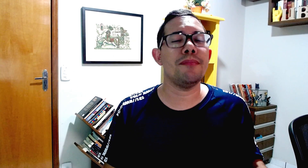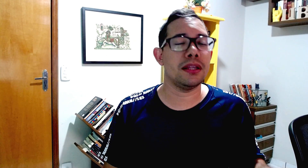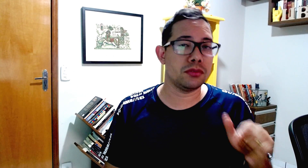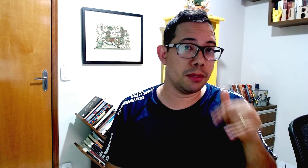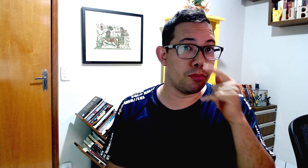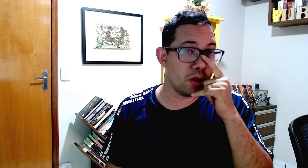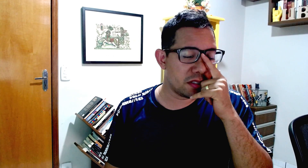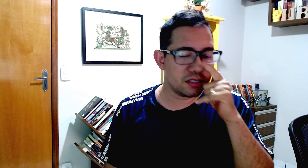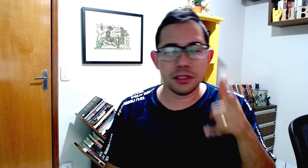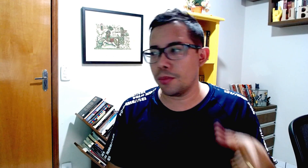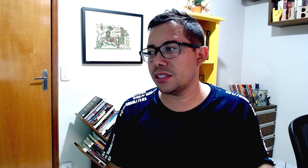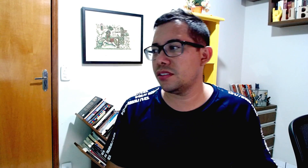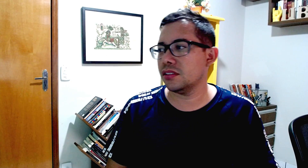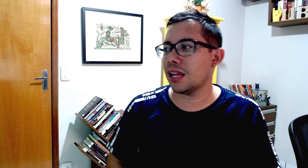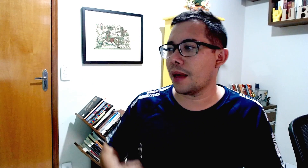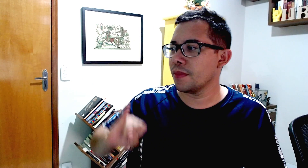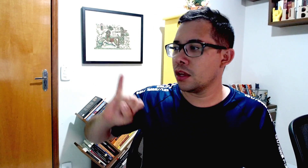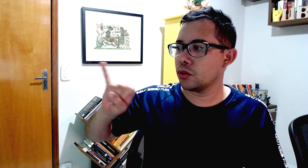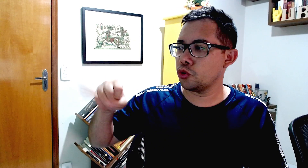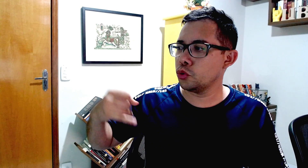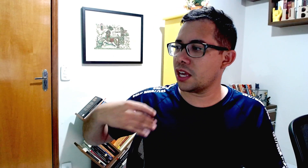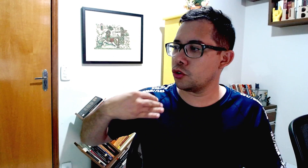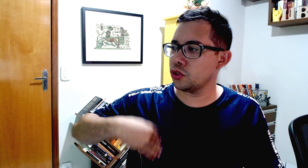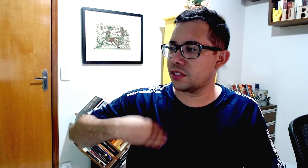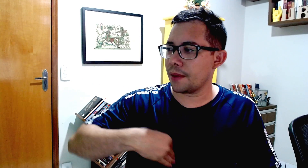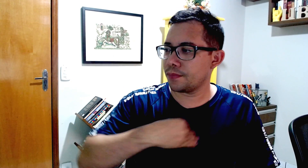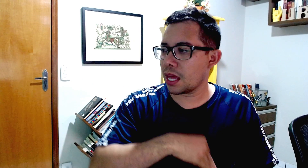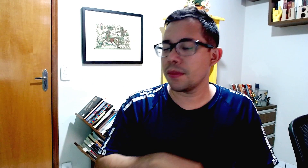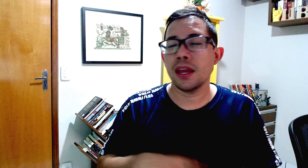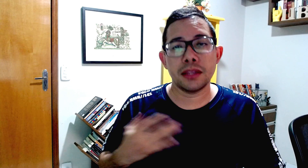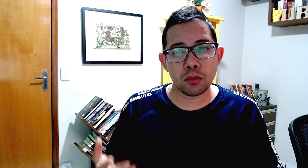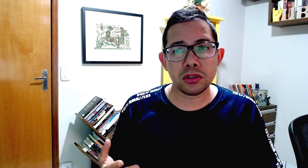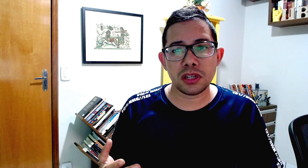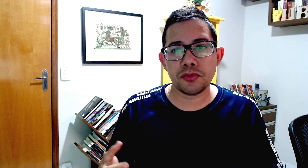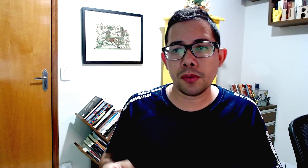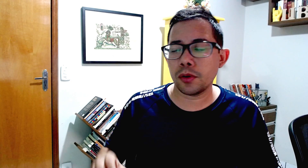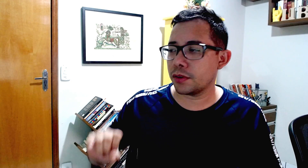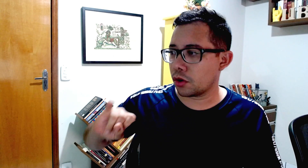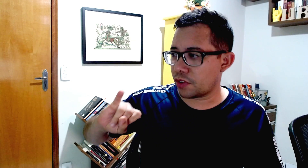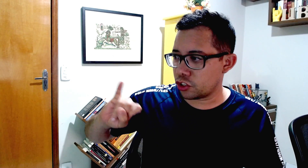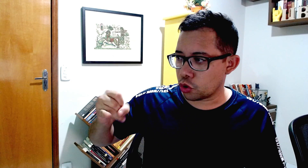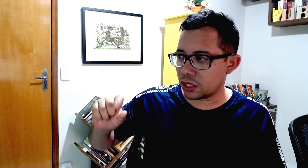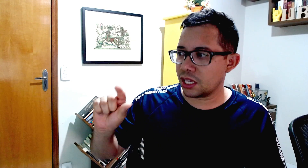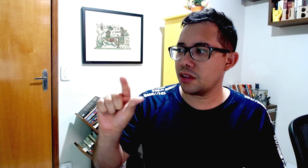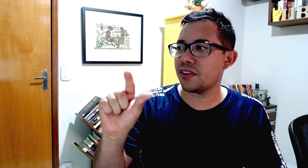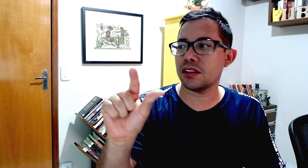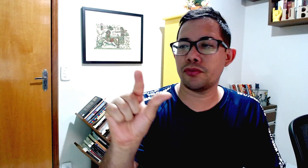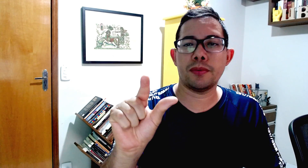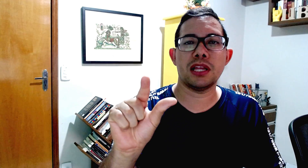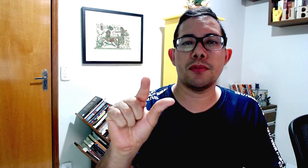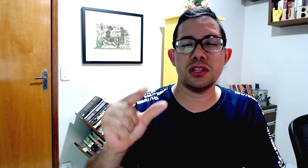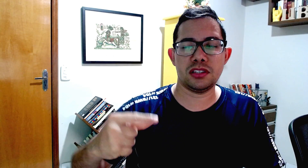alfabeto. Depois, dá uma assistida lá. Então, José, tá? Tem uma outra forma que o pessoal faz J e faz a forma da mão assim,